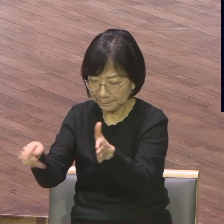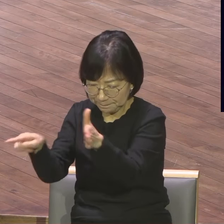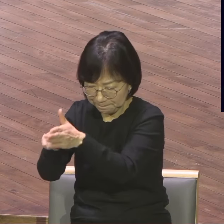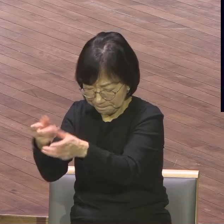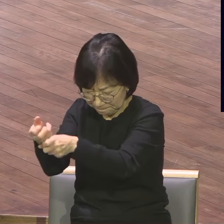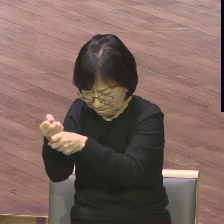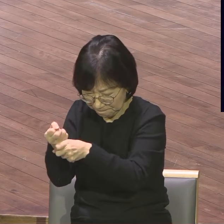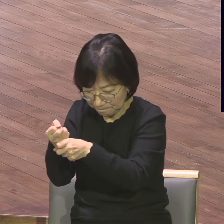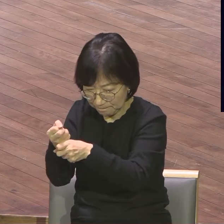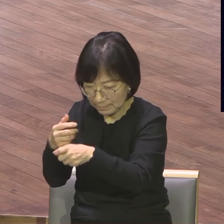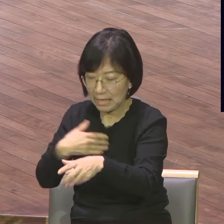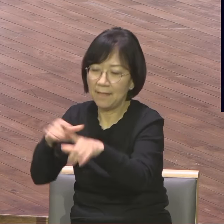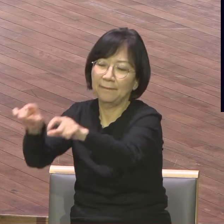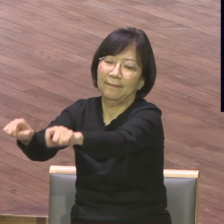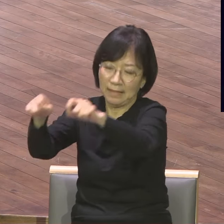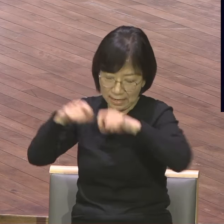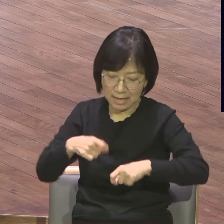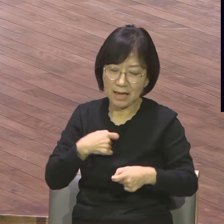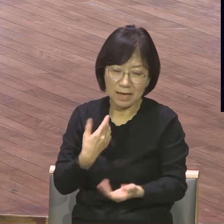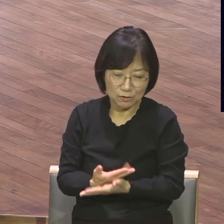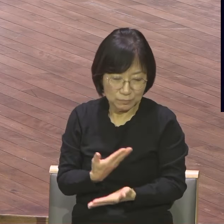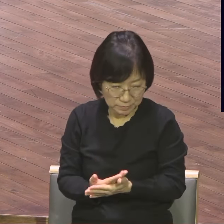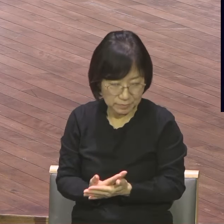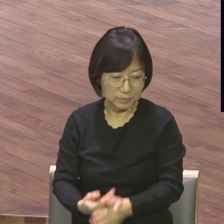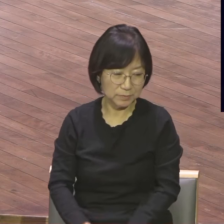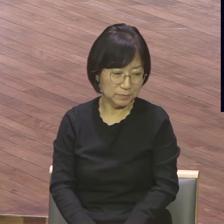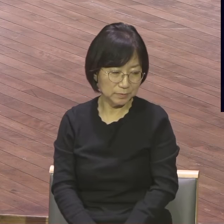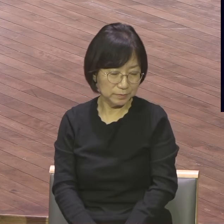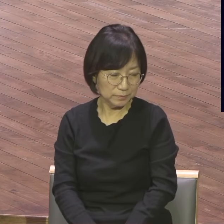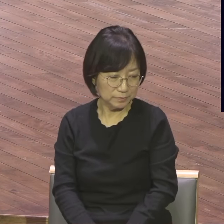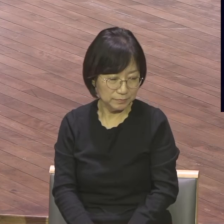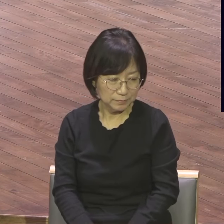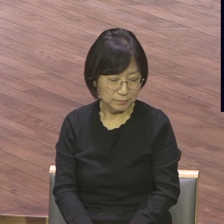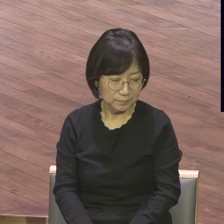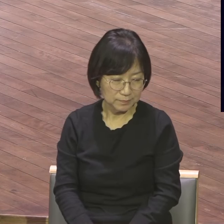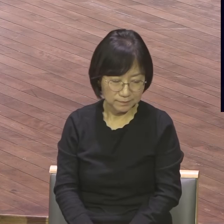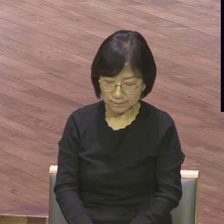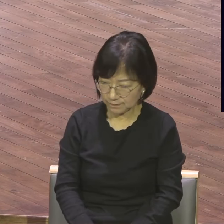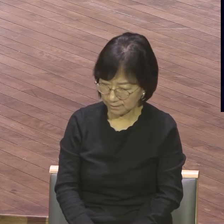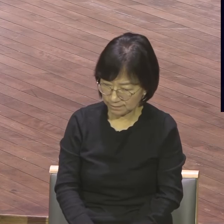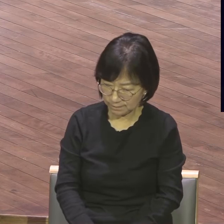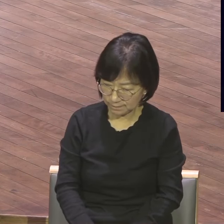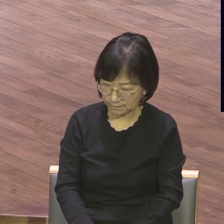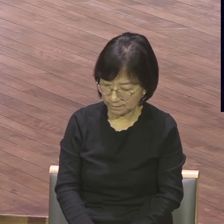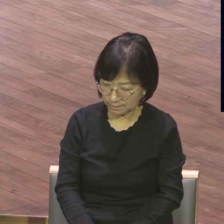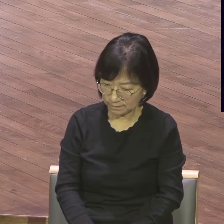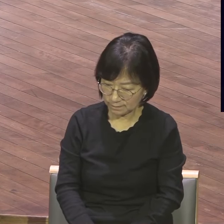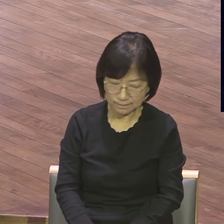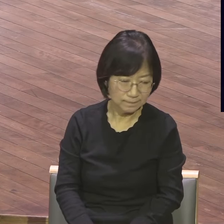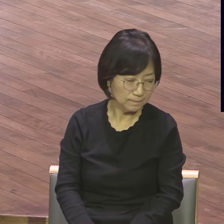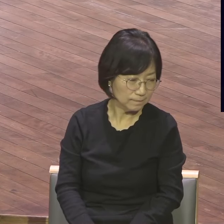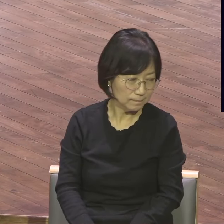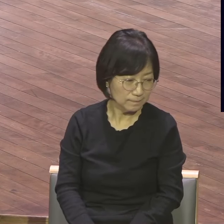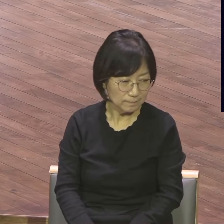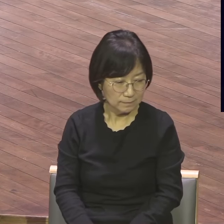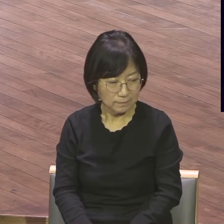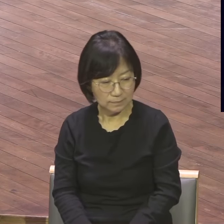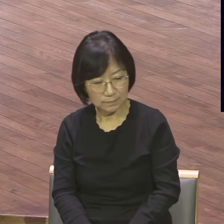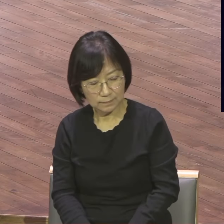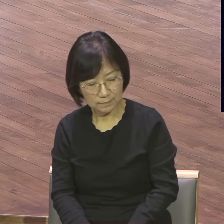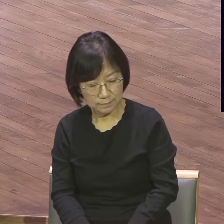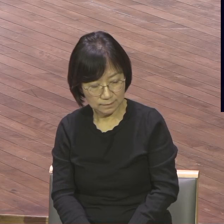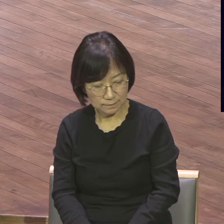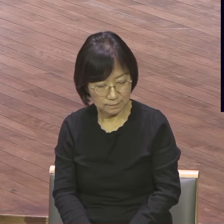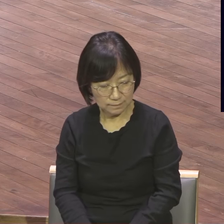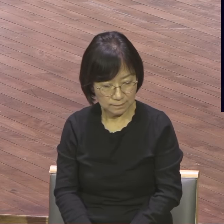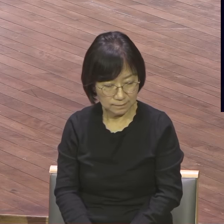보혈의 피를 의지하면서 전도하며 이 보혈의 피를 의지하면서 어떤 역경도 힘든 문제도 이겨나게 하여